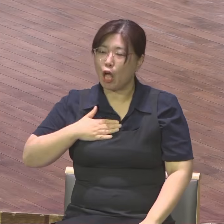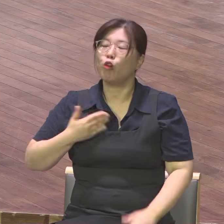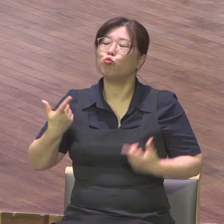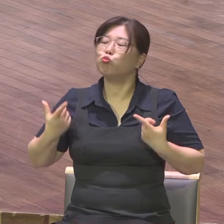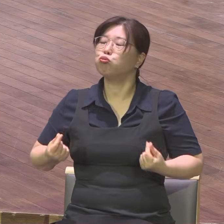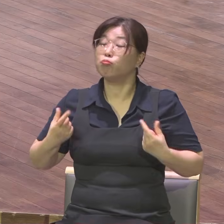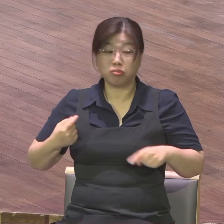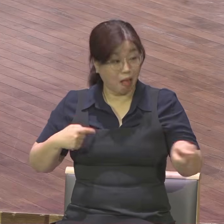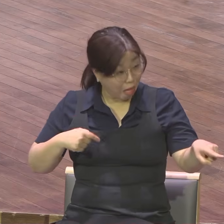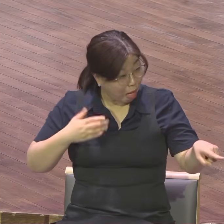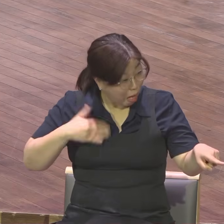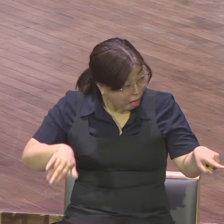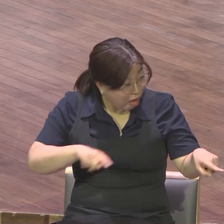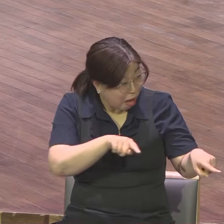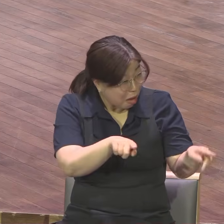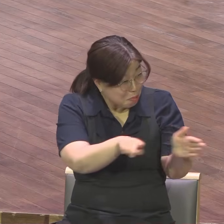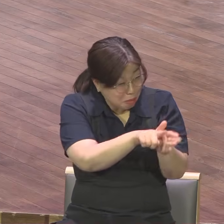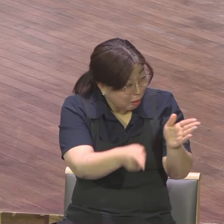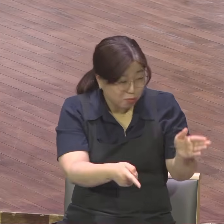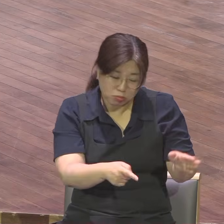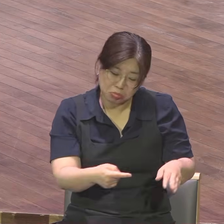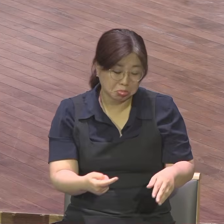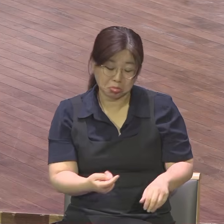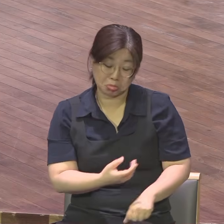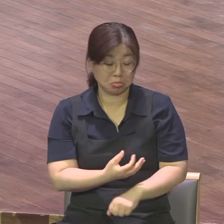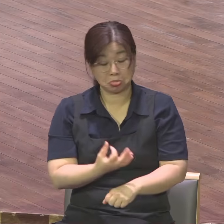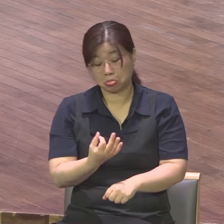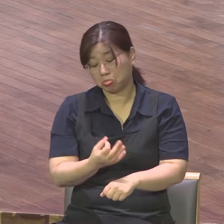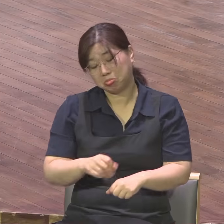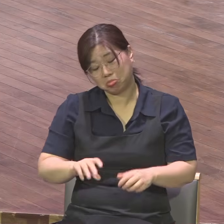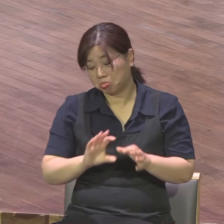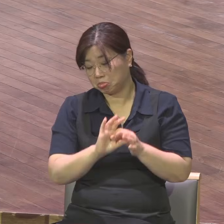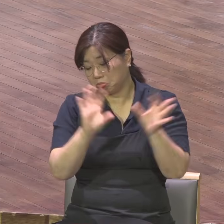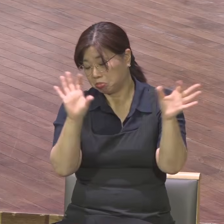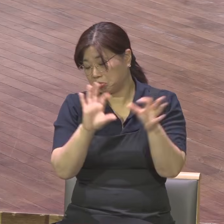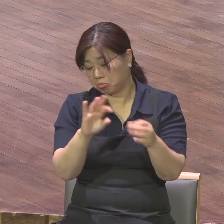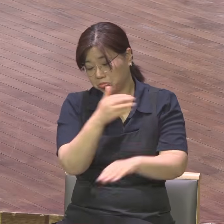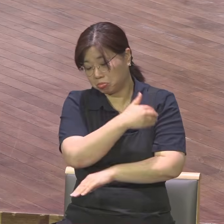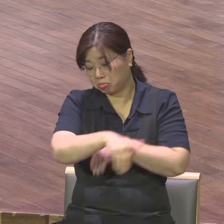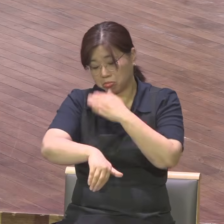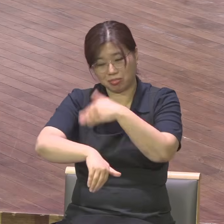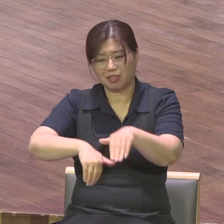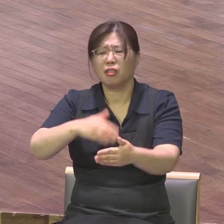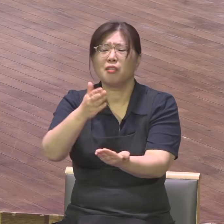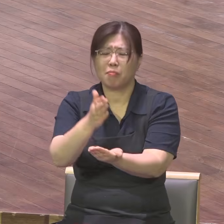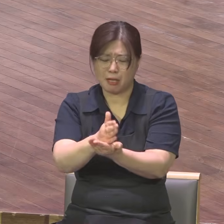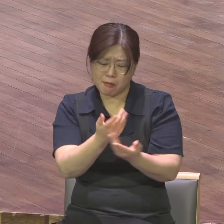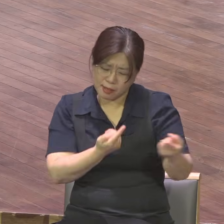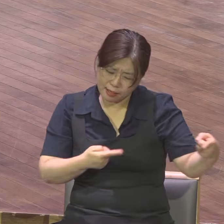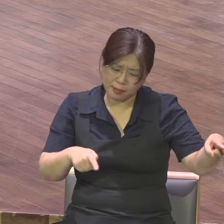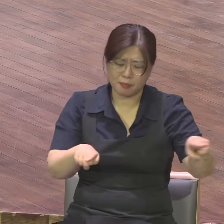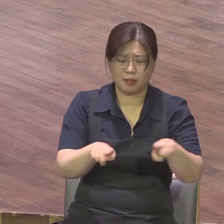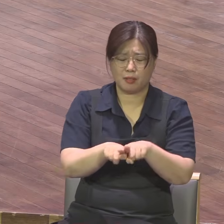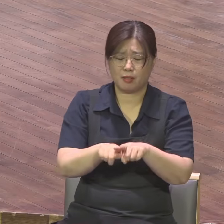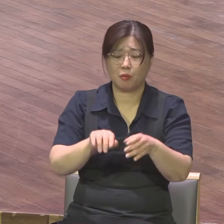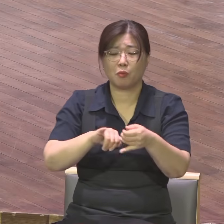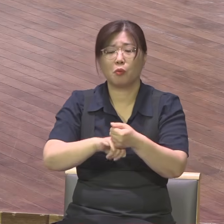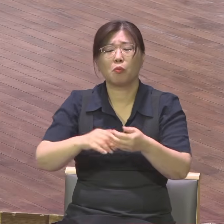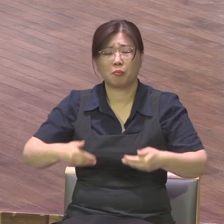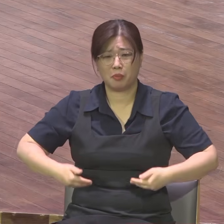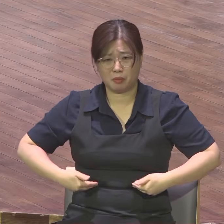가지시기 바랍니다. 해필림국이 암 환자들이 많고 중환자들이 많고 그야말로